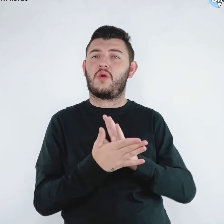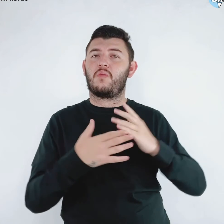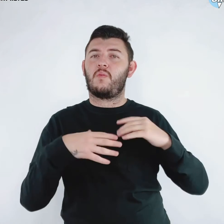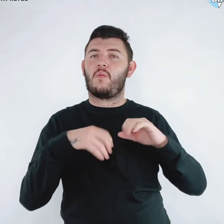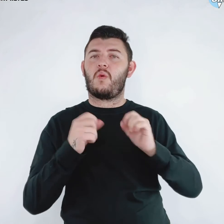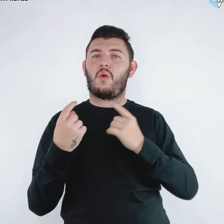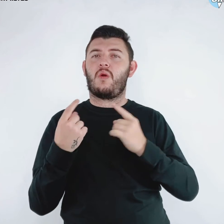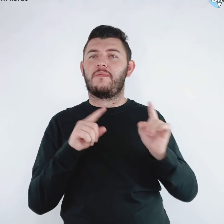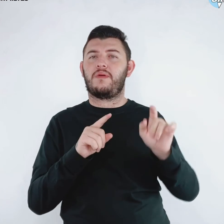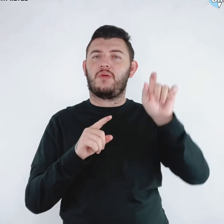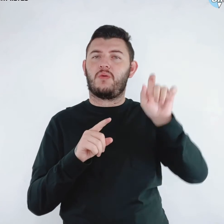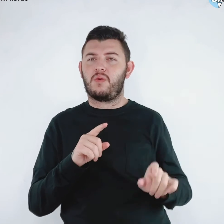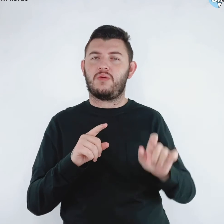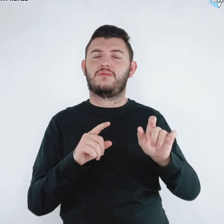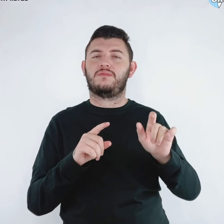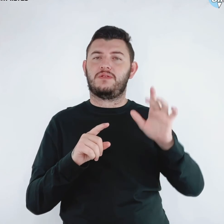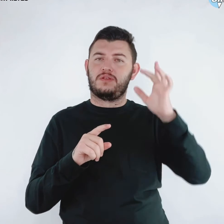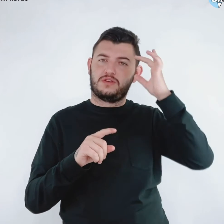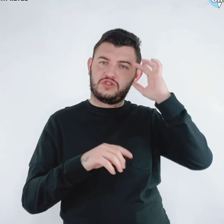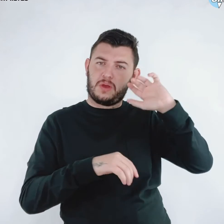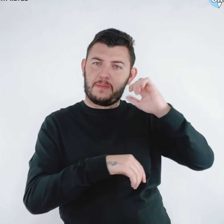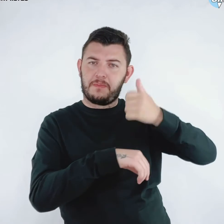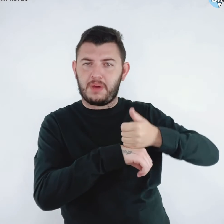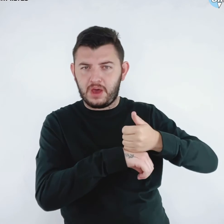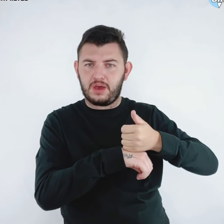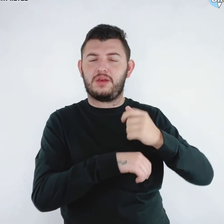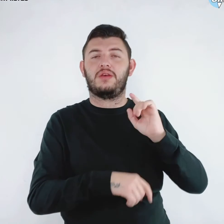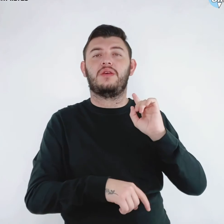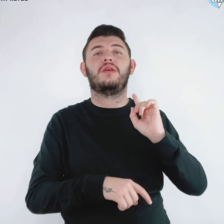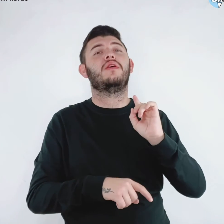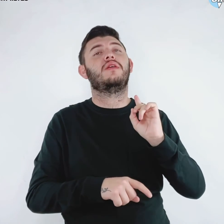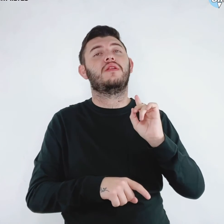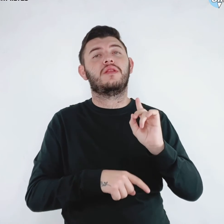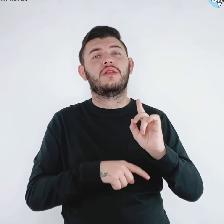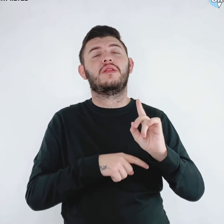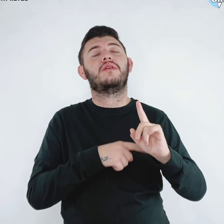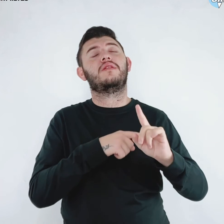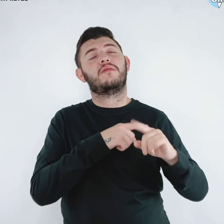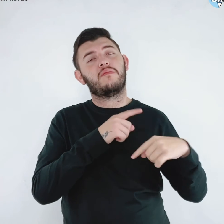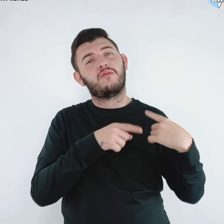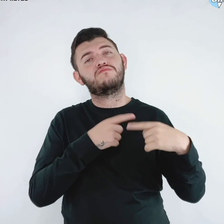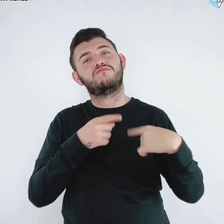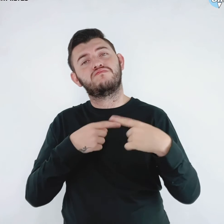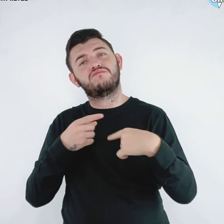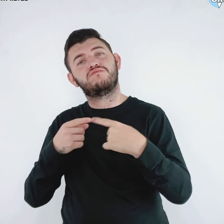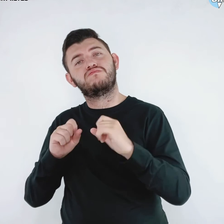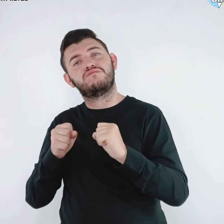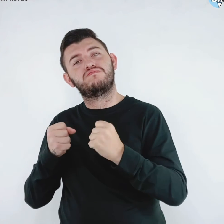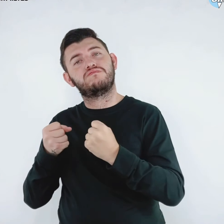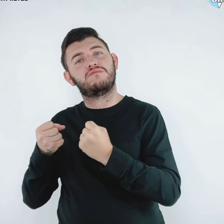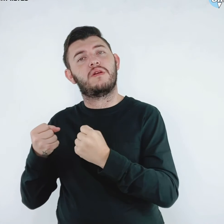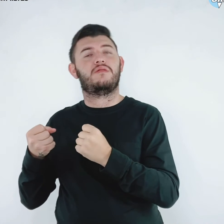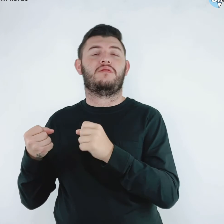a presidenta Dilma Rousseff e desde então só se intensificou,